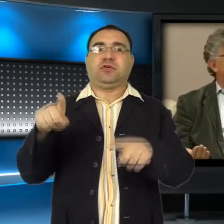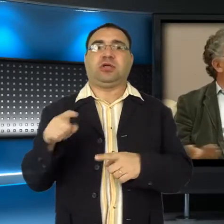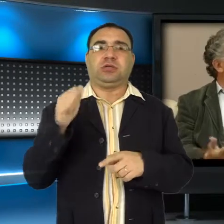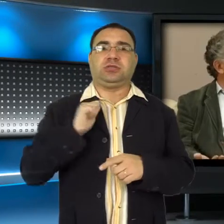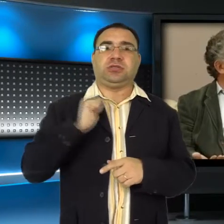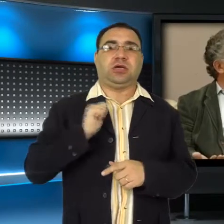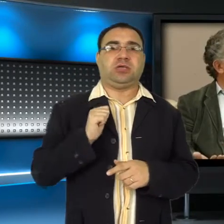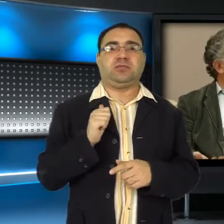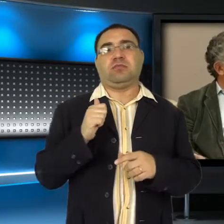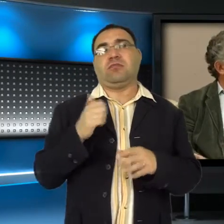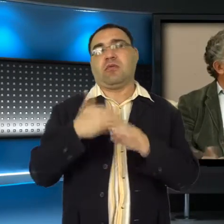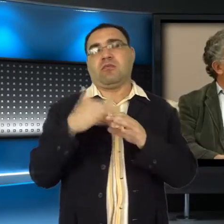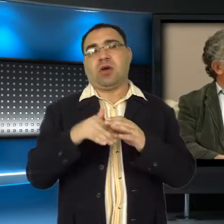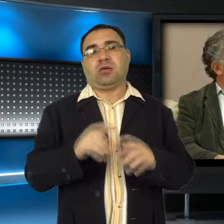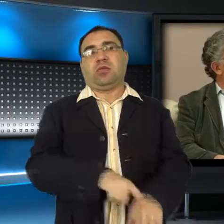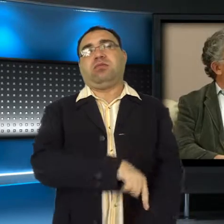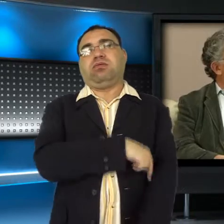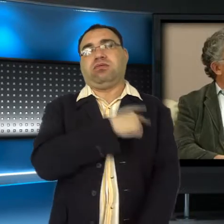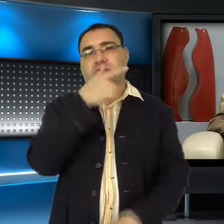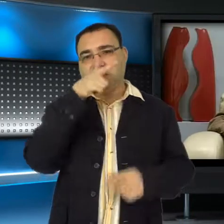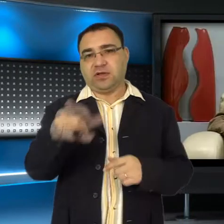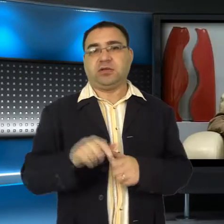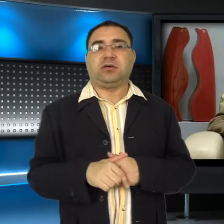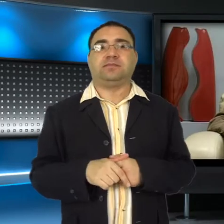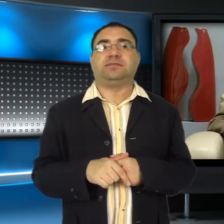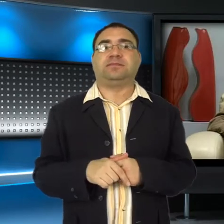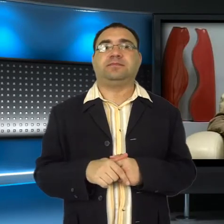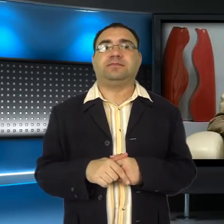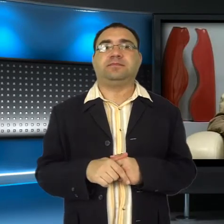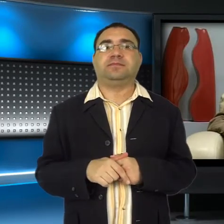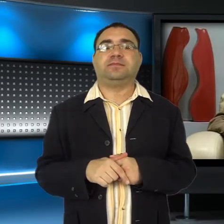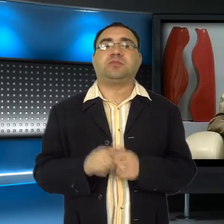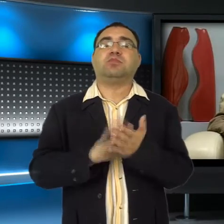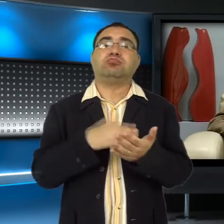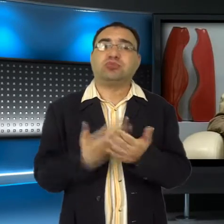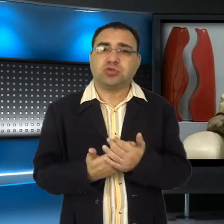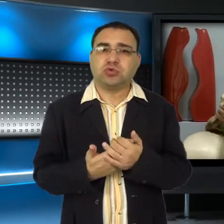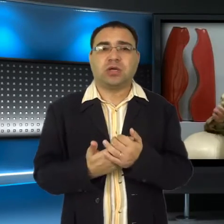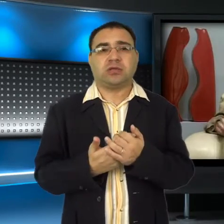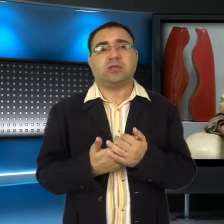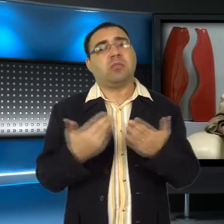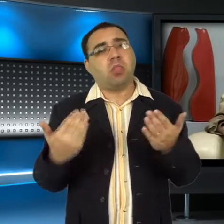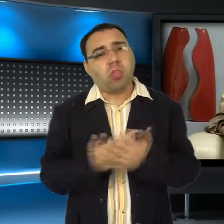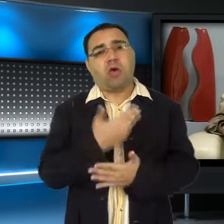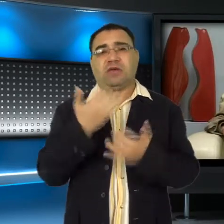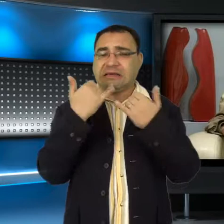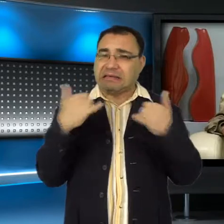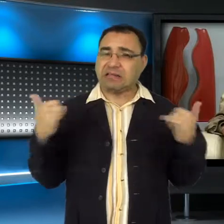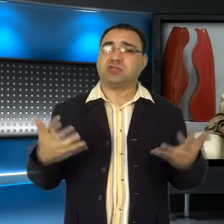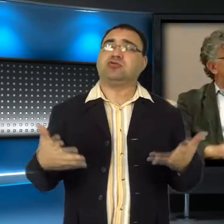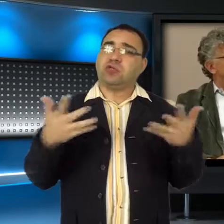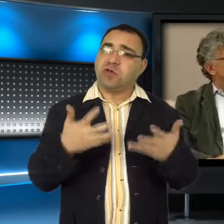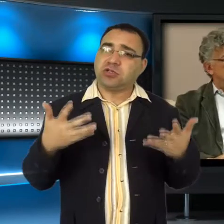bo inaczej mail przestaje działać, bo to zajmuje 2 tygodnie. Więc tu mamy przykład innowacyjności i tego, co stowarzyszenia